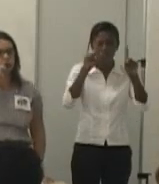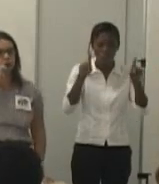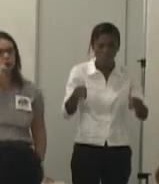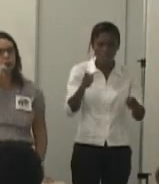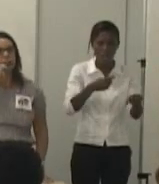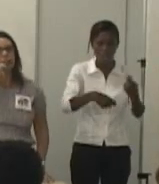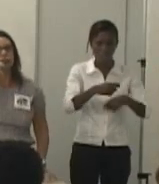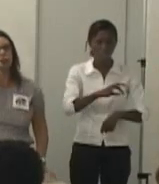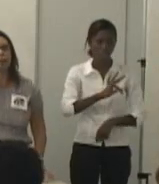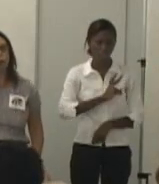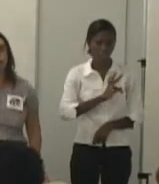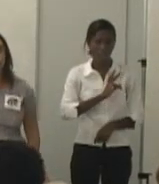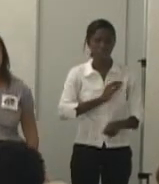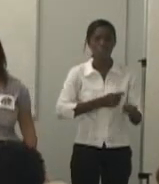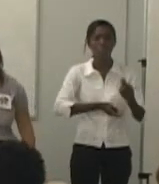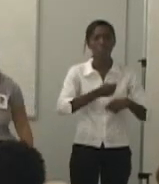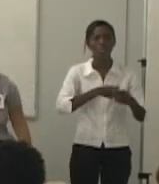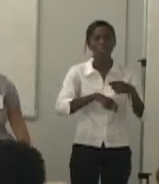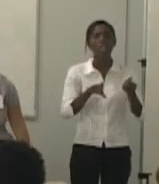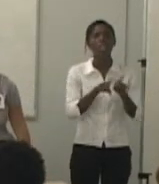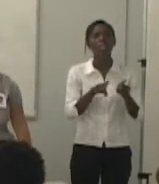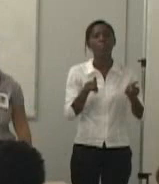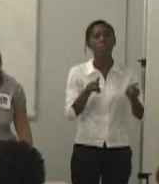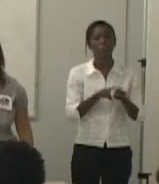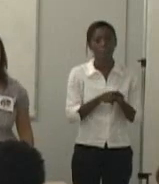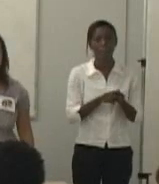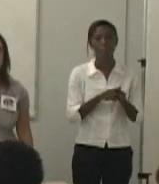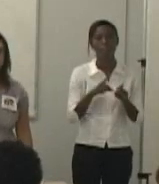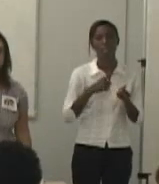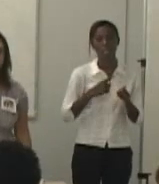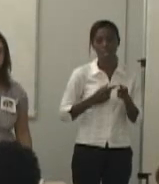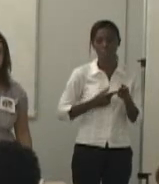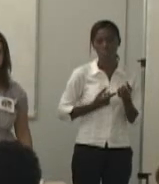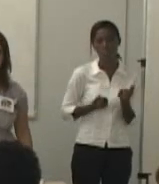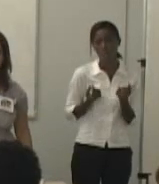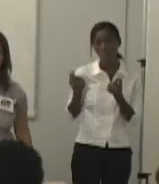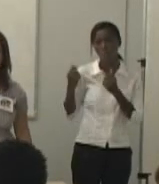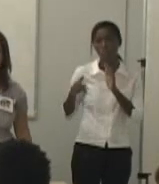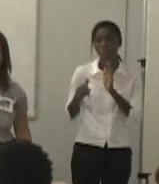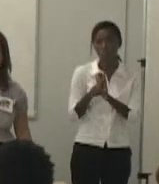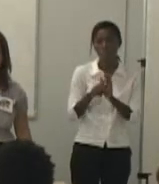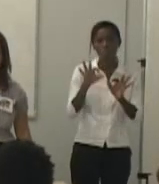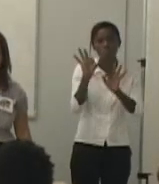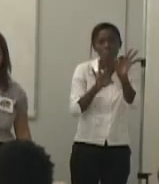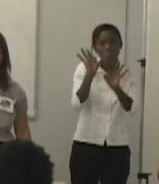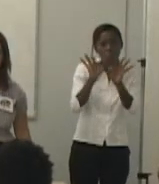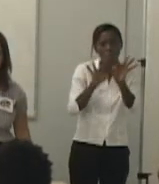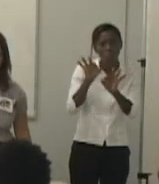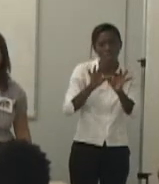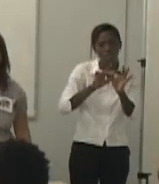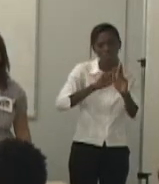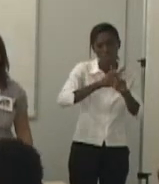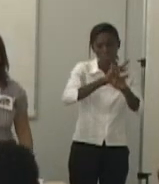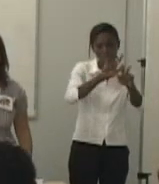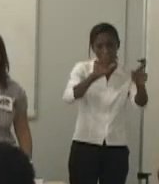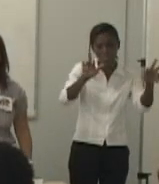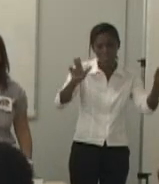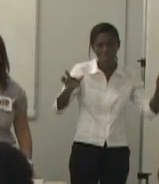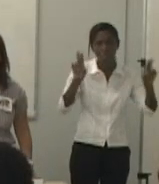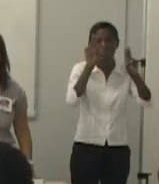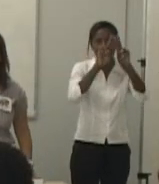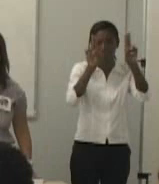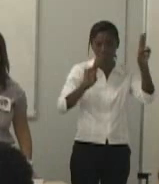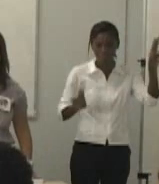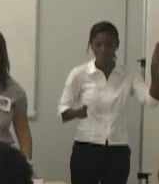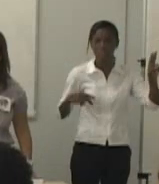administrativos e de recursos para a implantação dos projetos das diferentes unidades universidades e nós